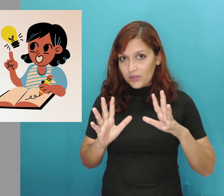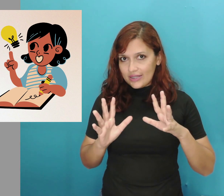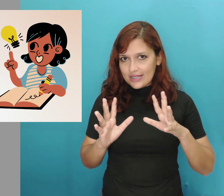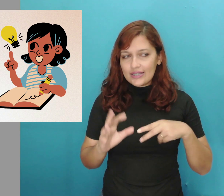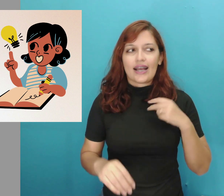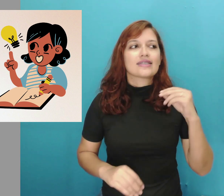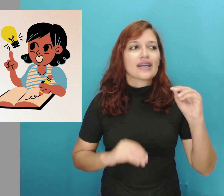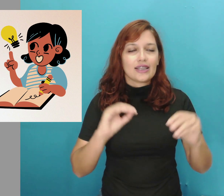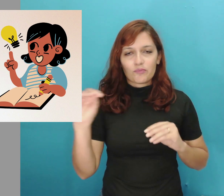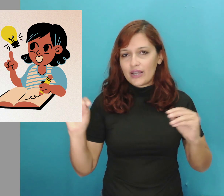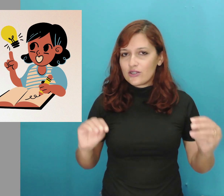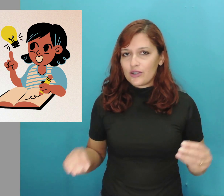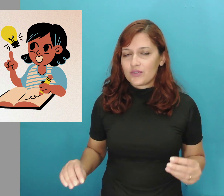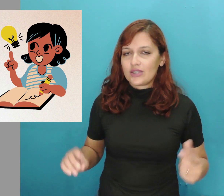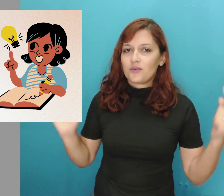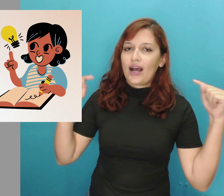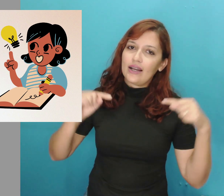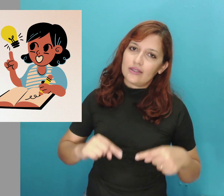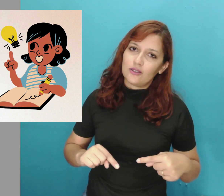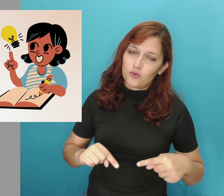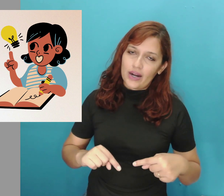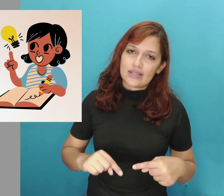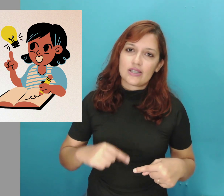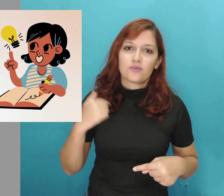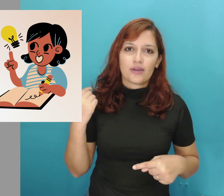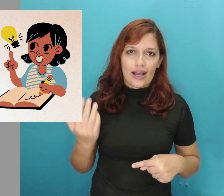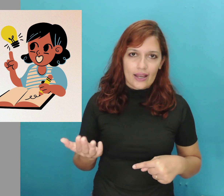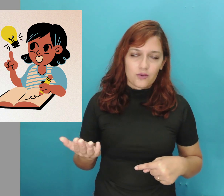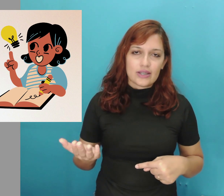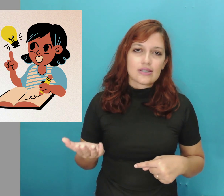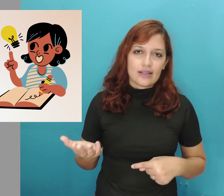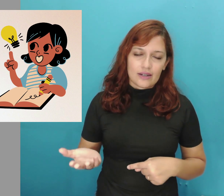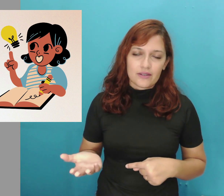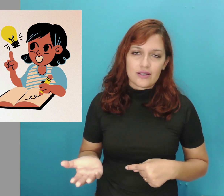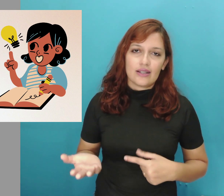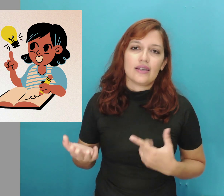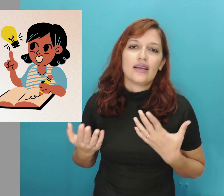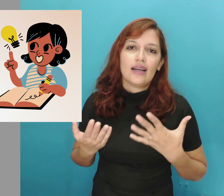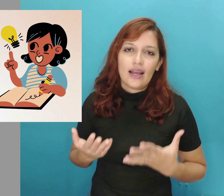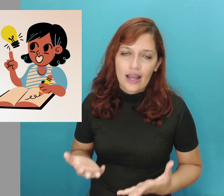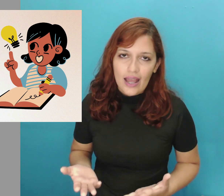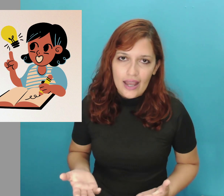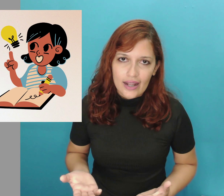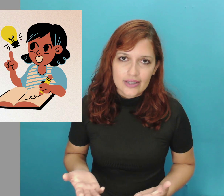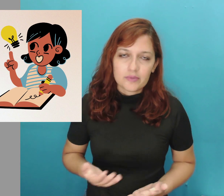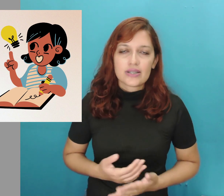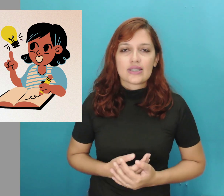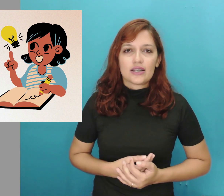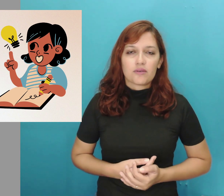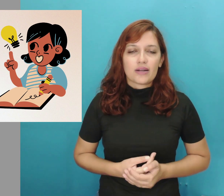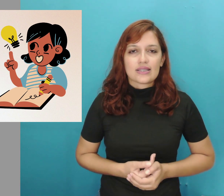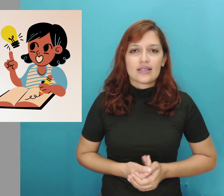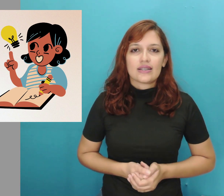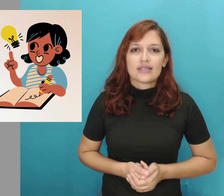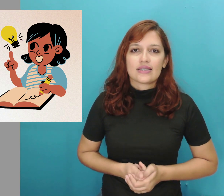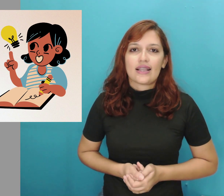de sinais. Cada país tem o seu, a do Brasil, a reconhecida através da lei. É a Libras, a língua brasileira de